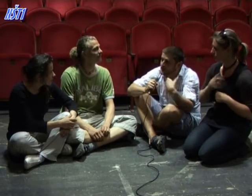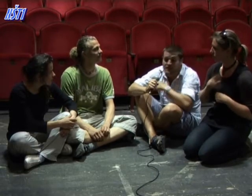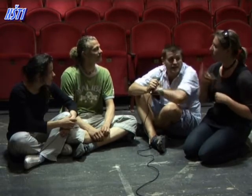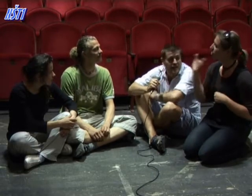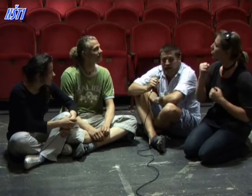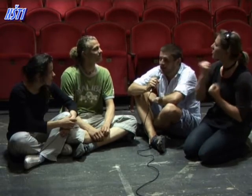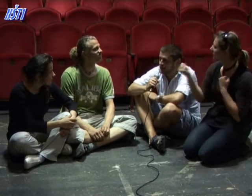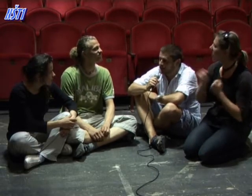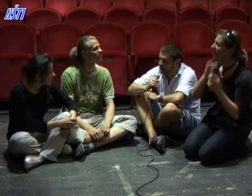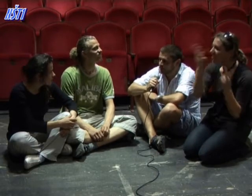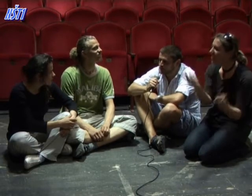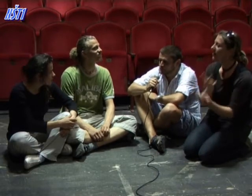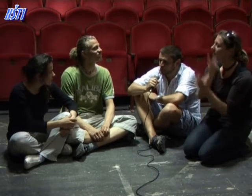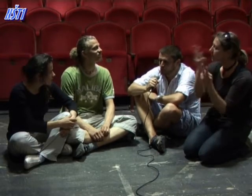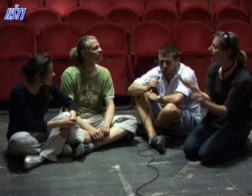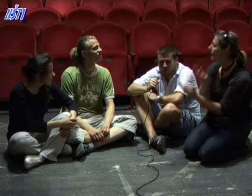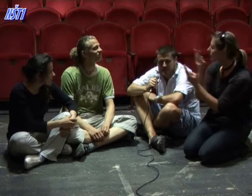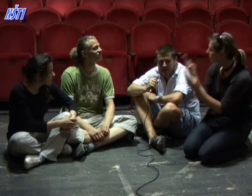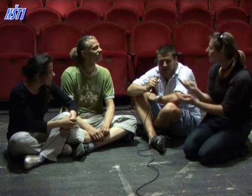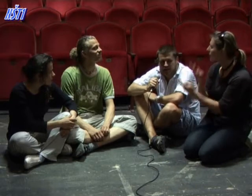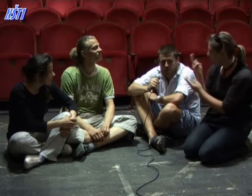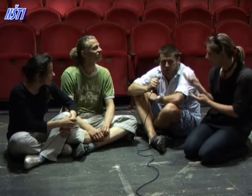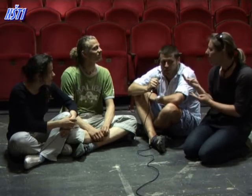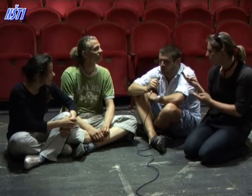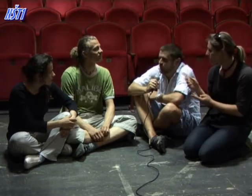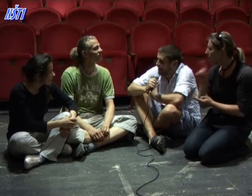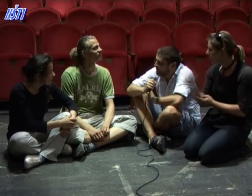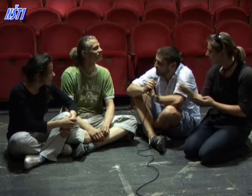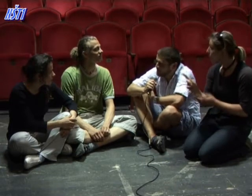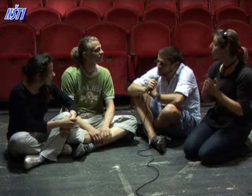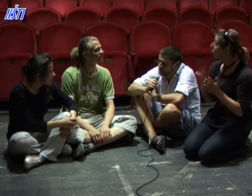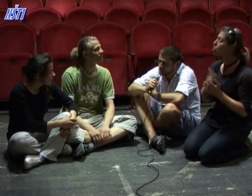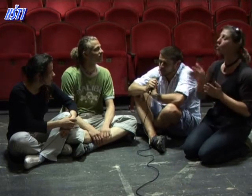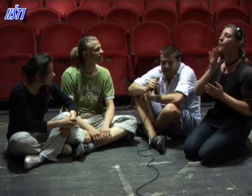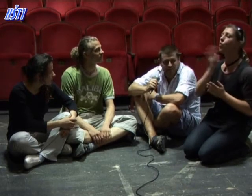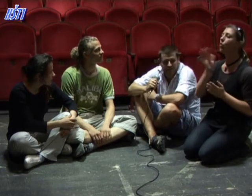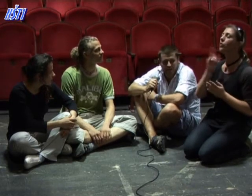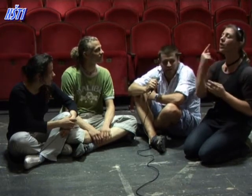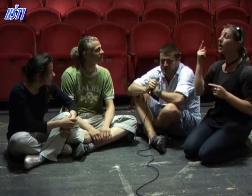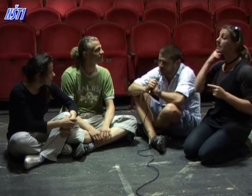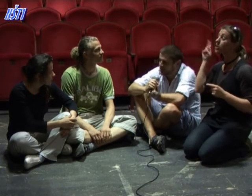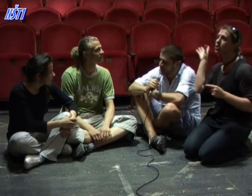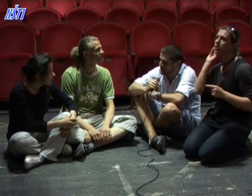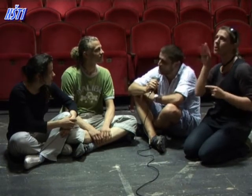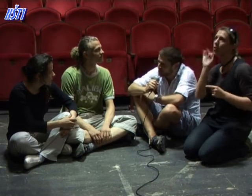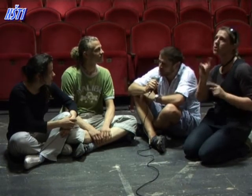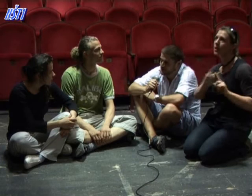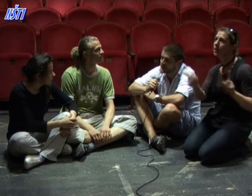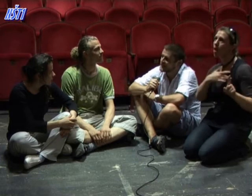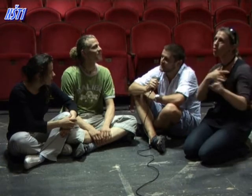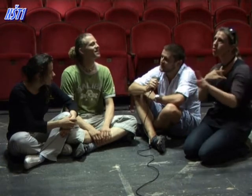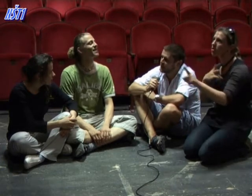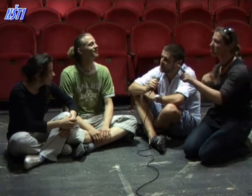těch rolích u vlastně jakoby umluveného představení a uslyšících je výhoda,